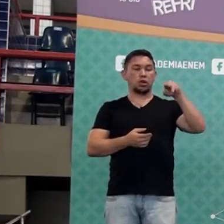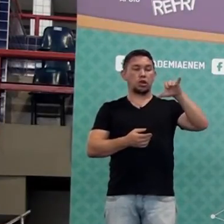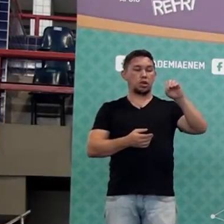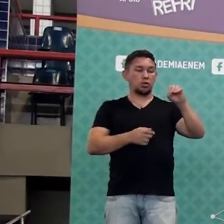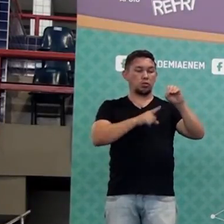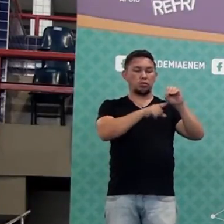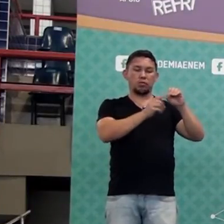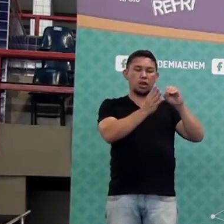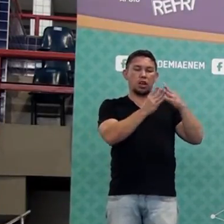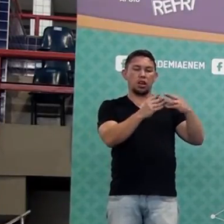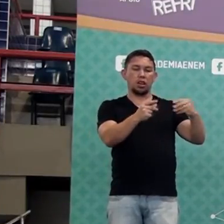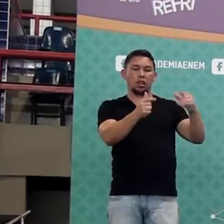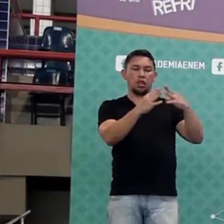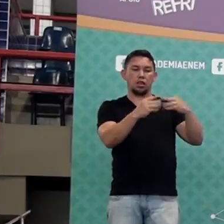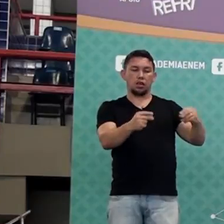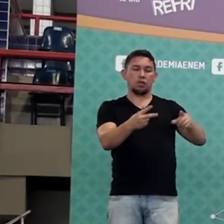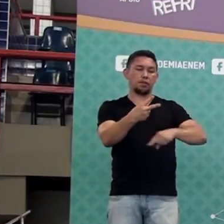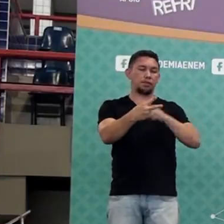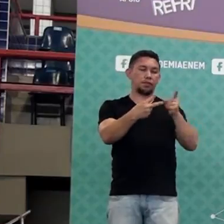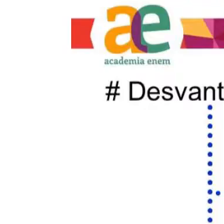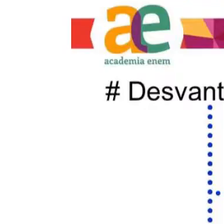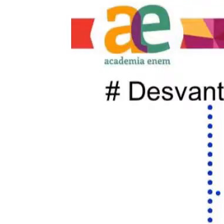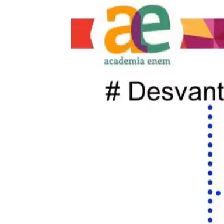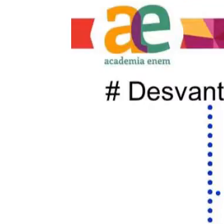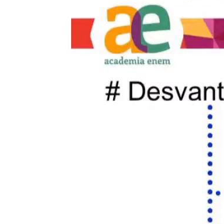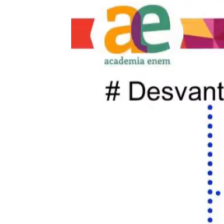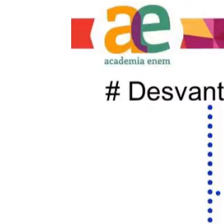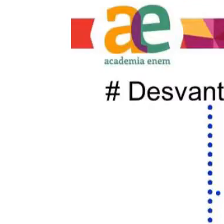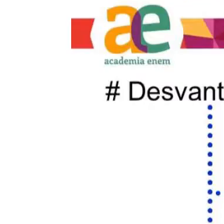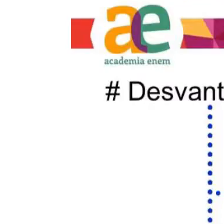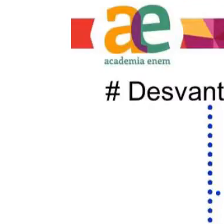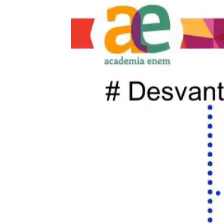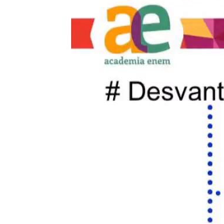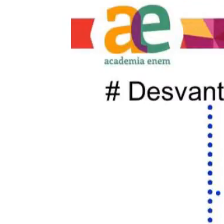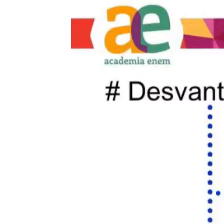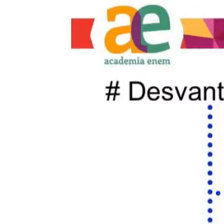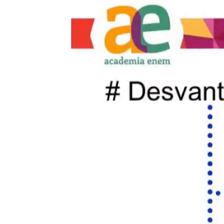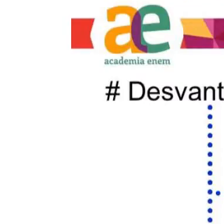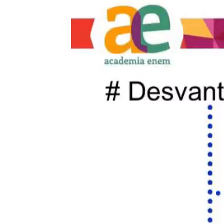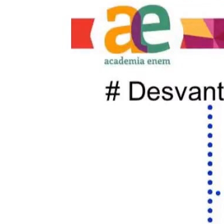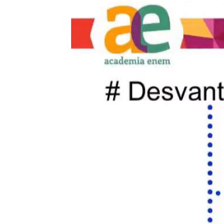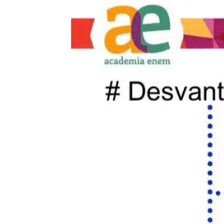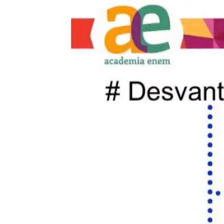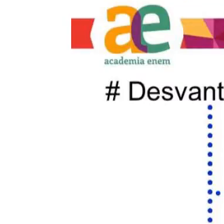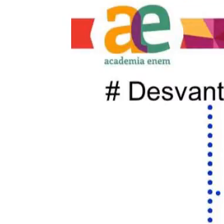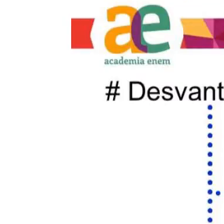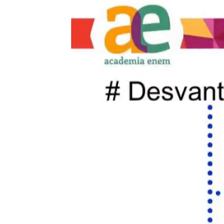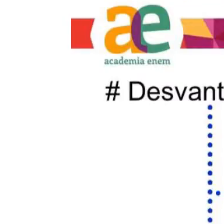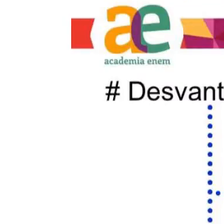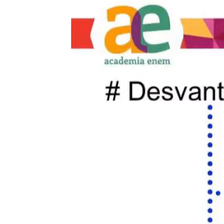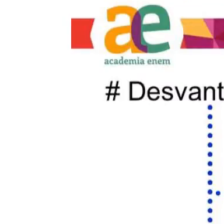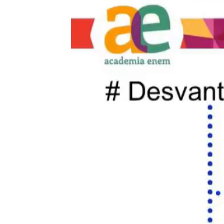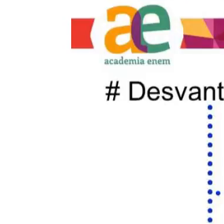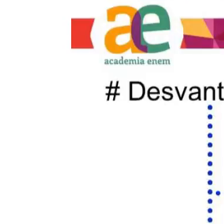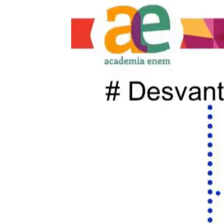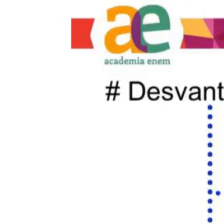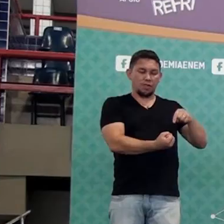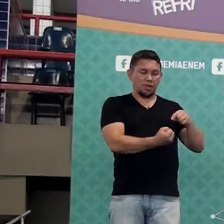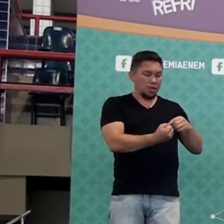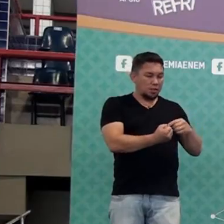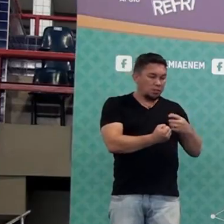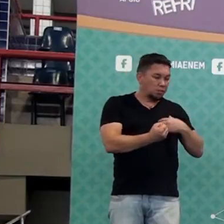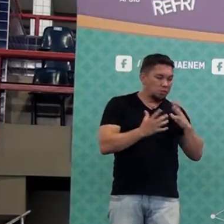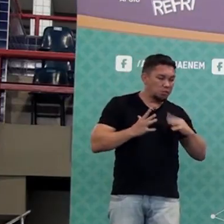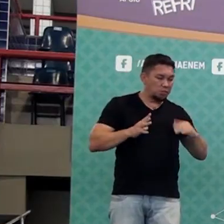que vai acabar o urânio. Segunda desvantagem, tem muita poluição térmica das águas. Por quê? Porque